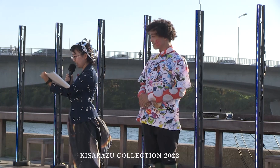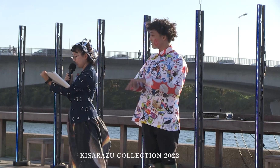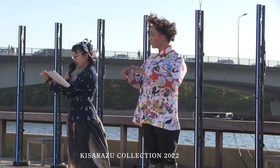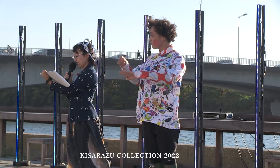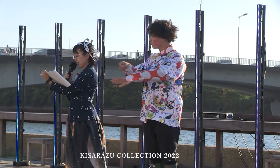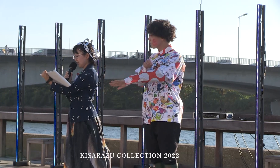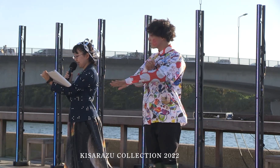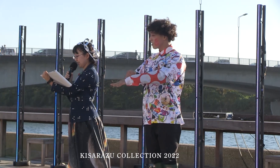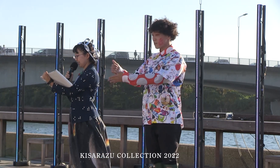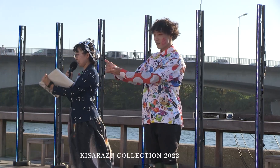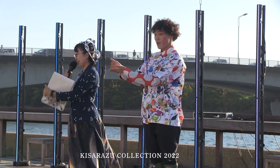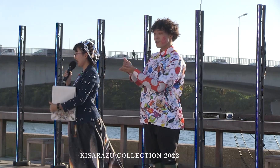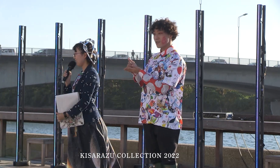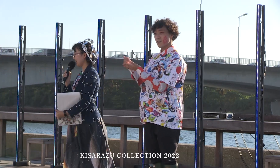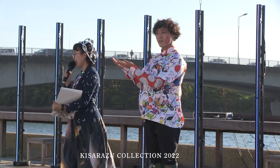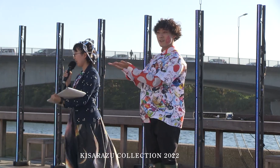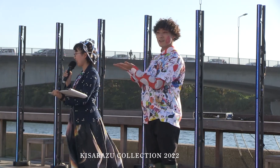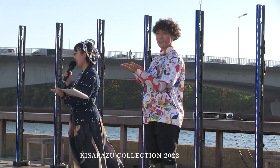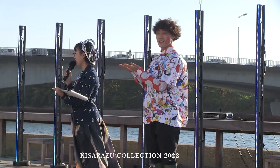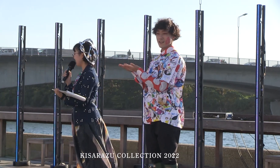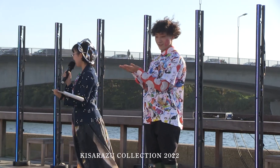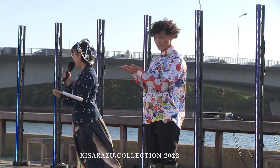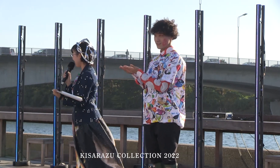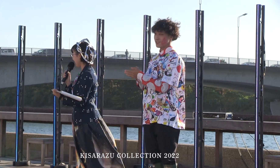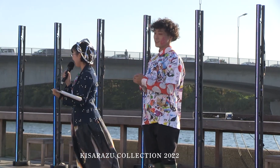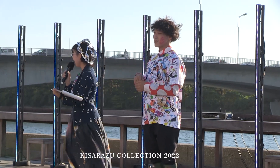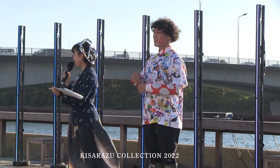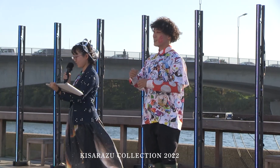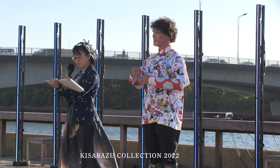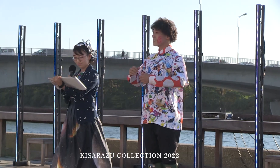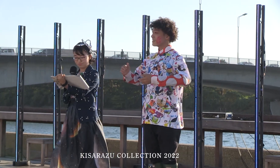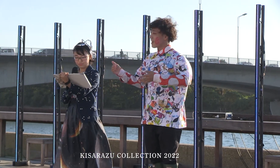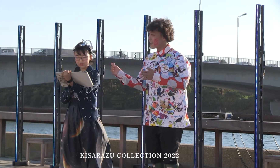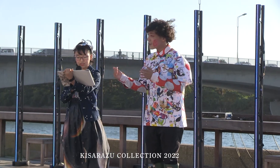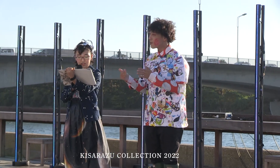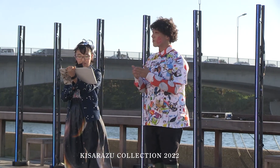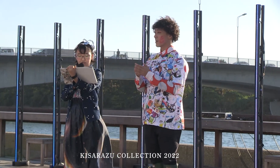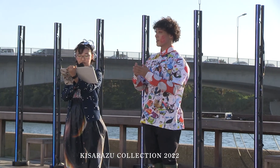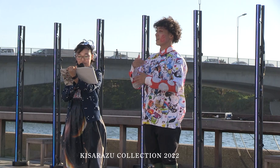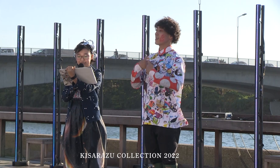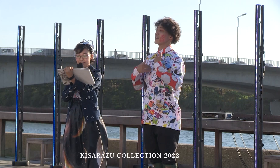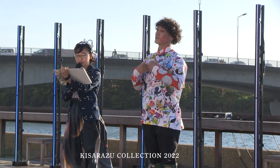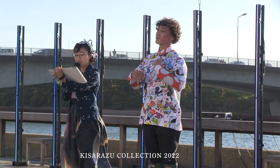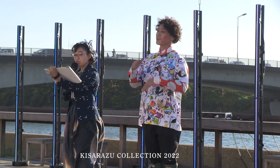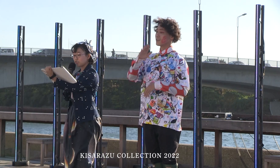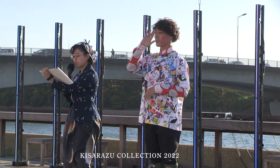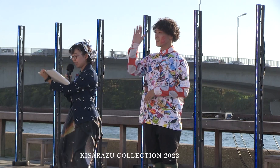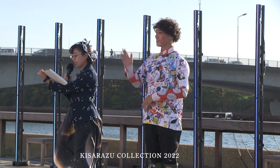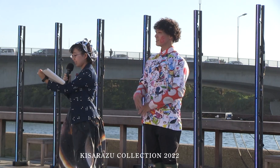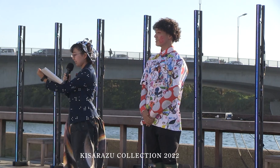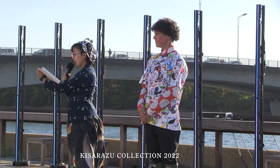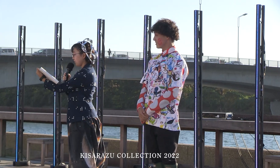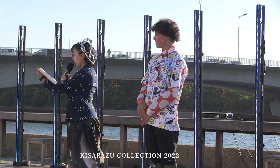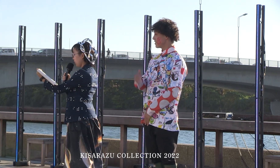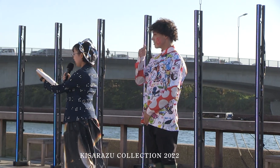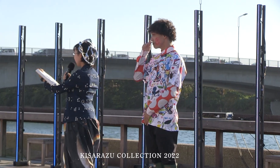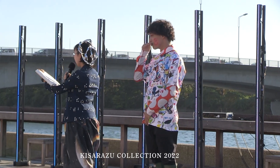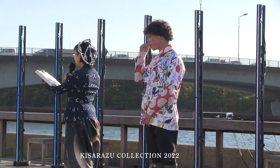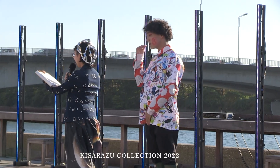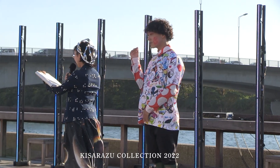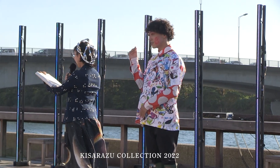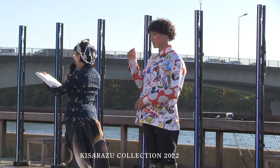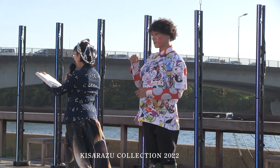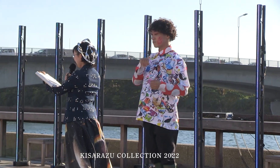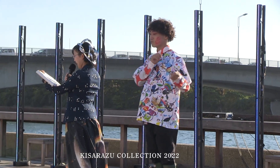。ぜひ最後までお楽しみください。そして素晴らしい演奏を